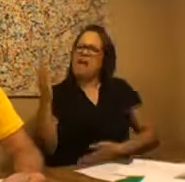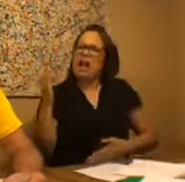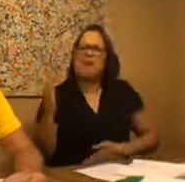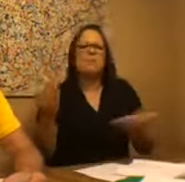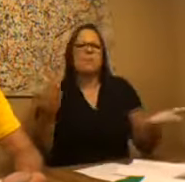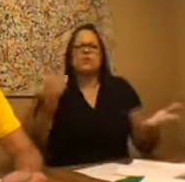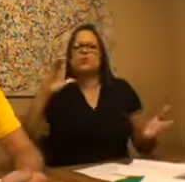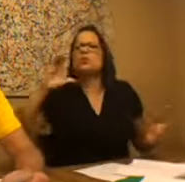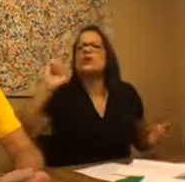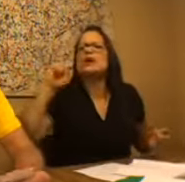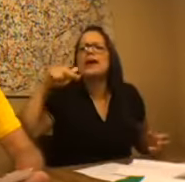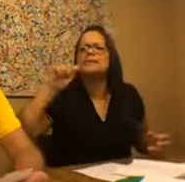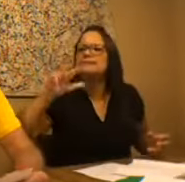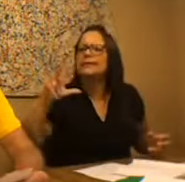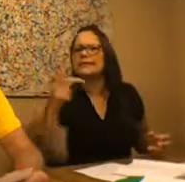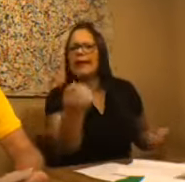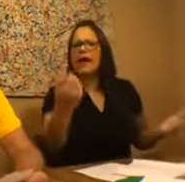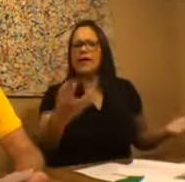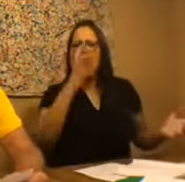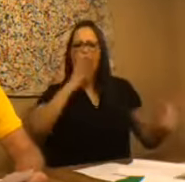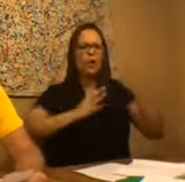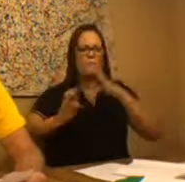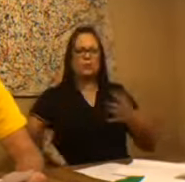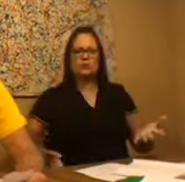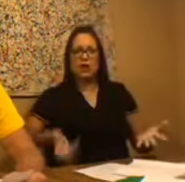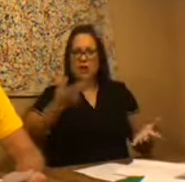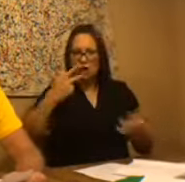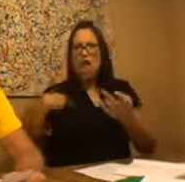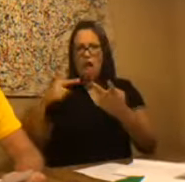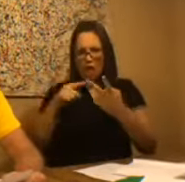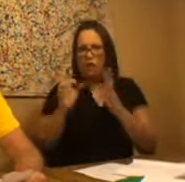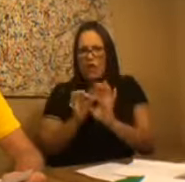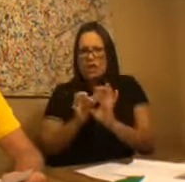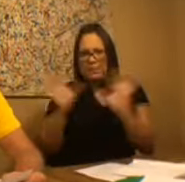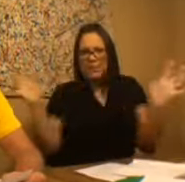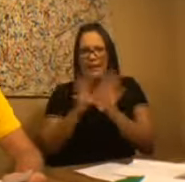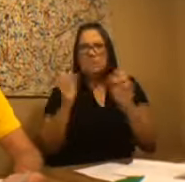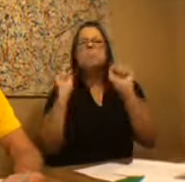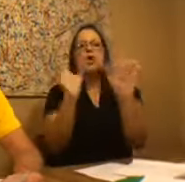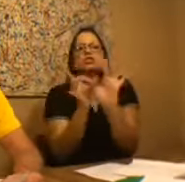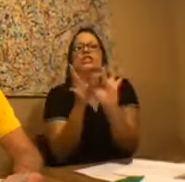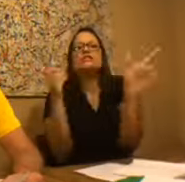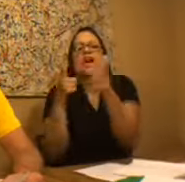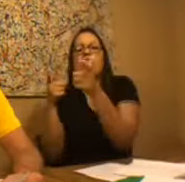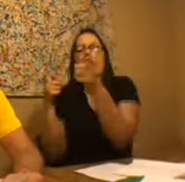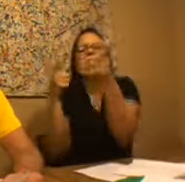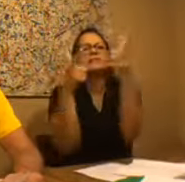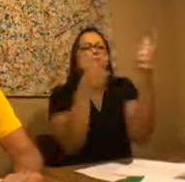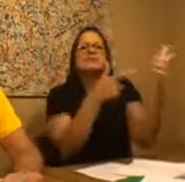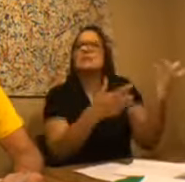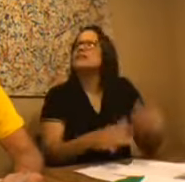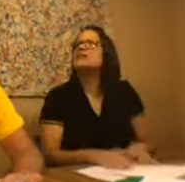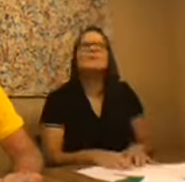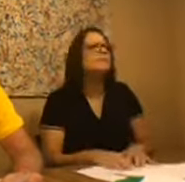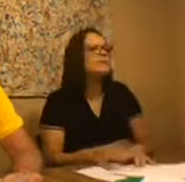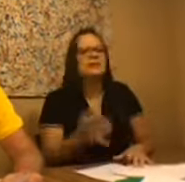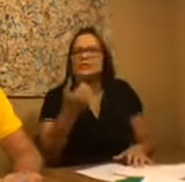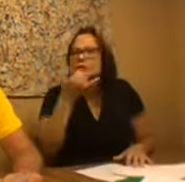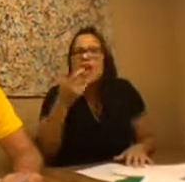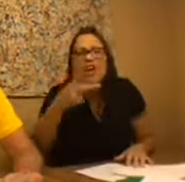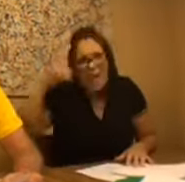canalha disse que eu vou liberar a caça no brasil aquele vídeo editado pela caça ao javali